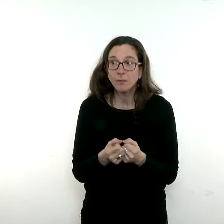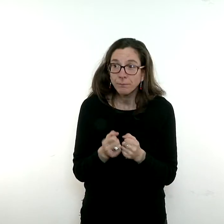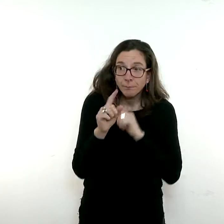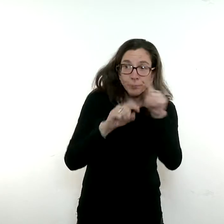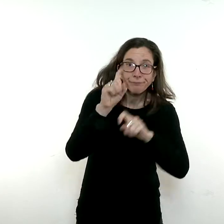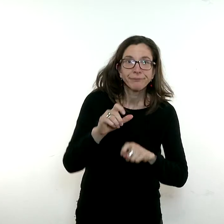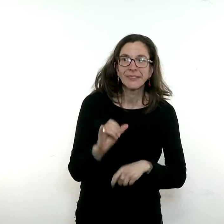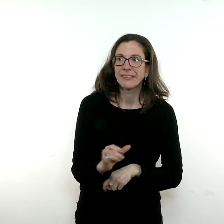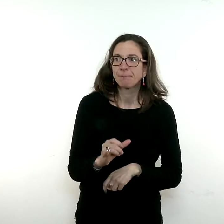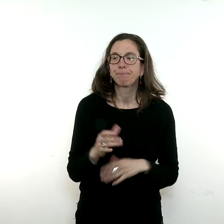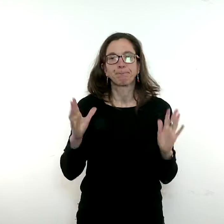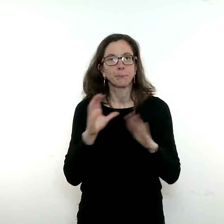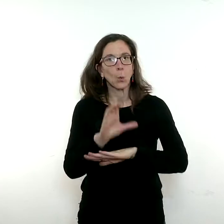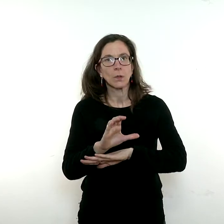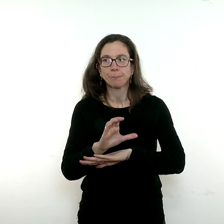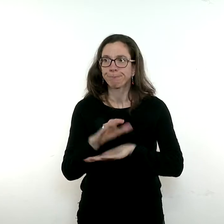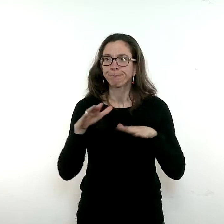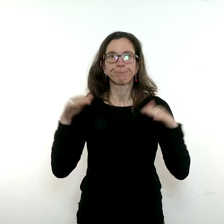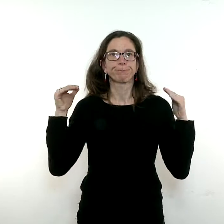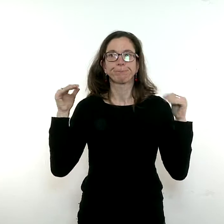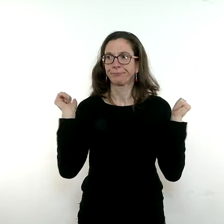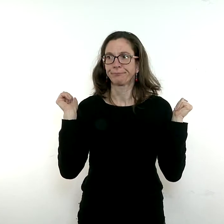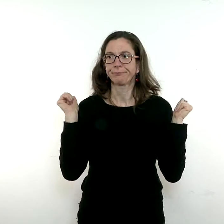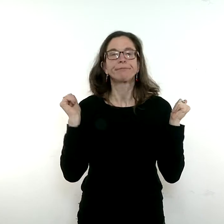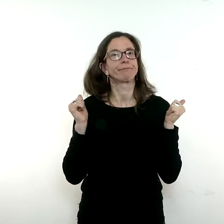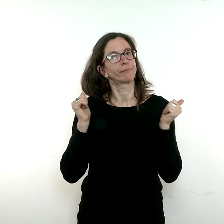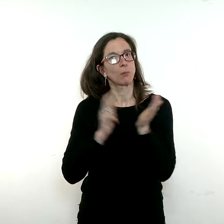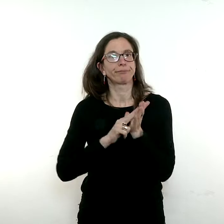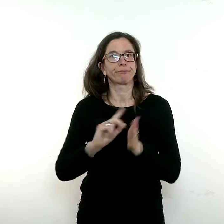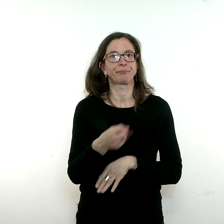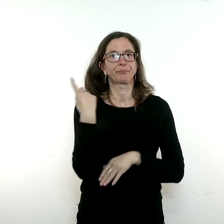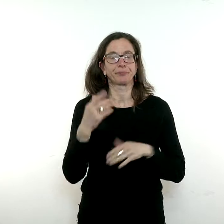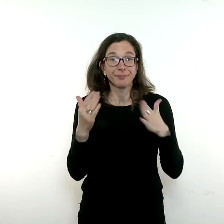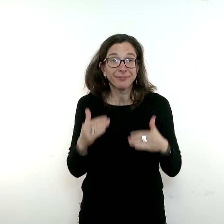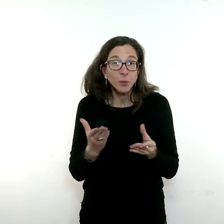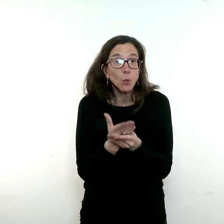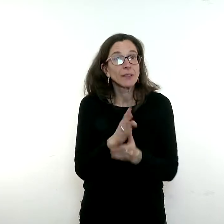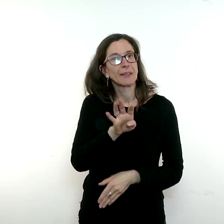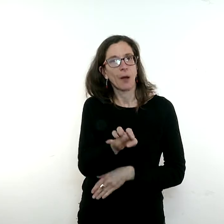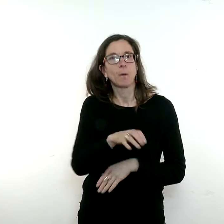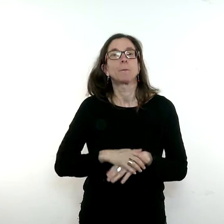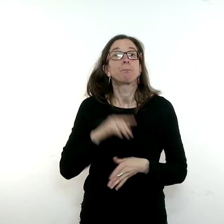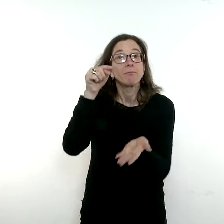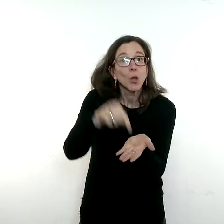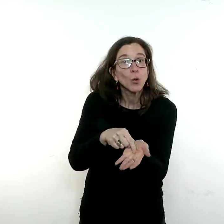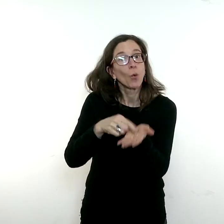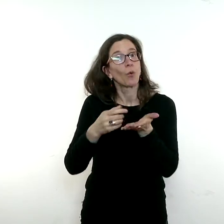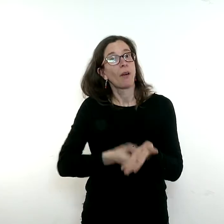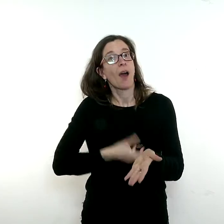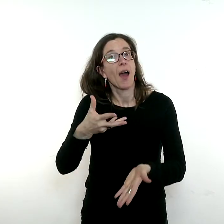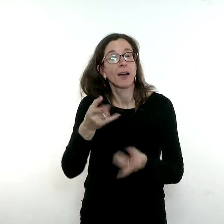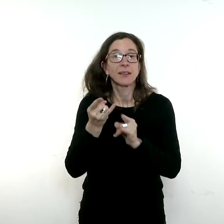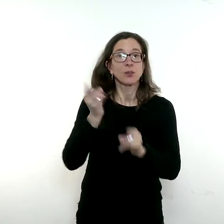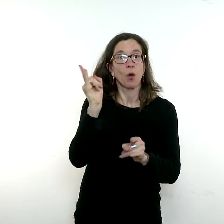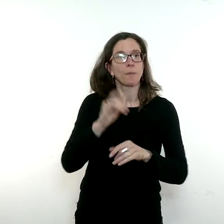Contre? Abstention. Adopté à l'unanimité. Affaire 40. Lieu d'art et d'histoire, il s'agit du tarif des billets